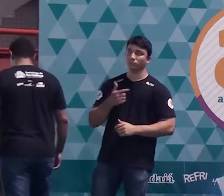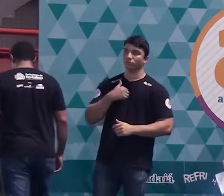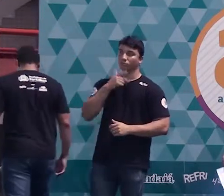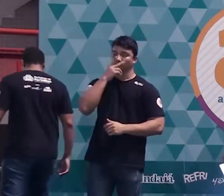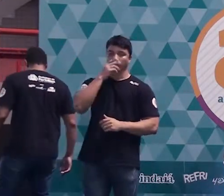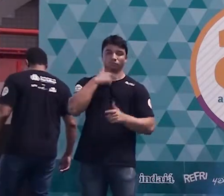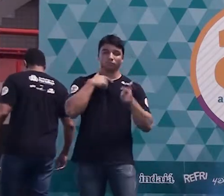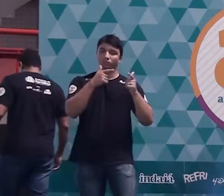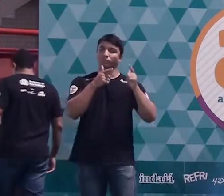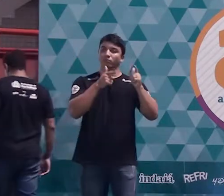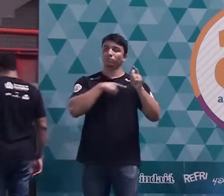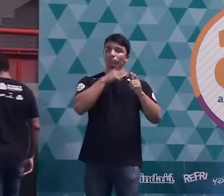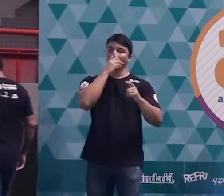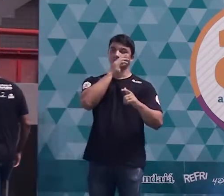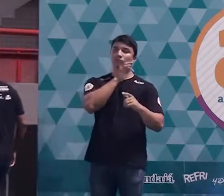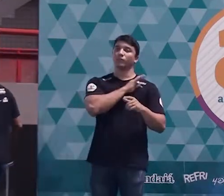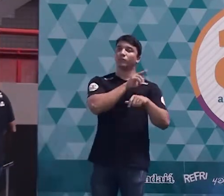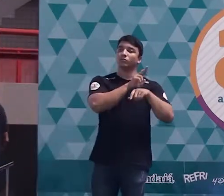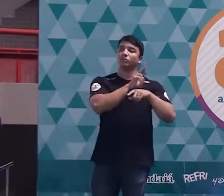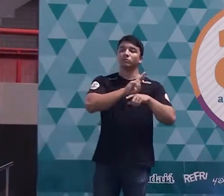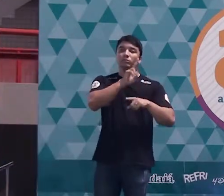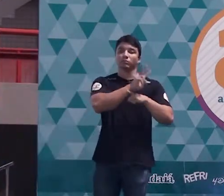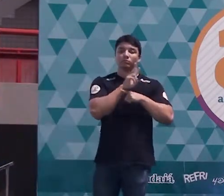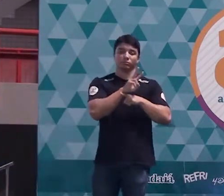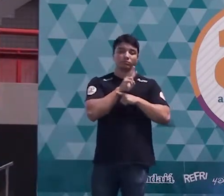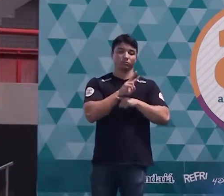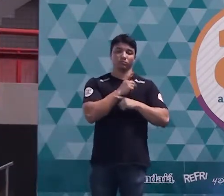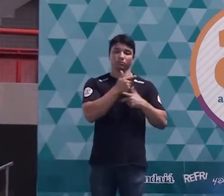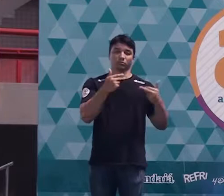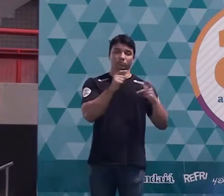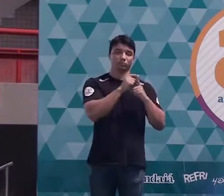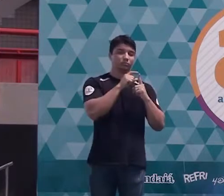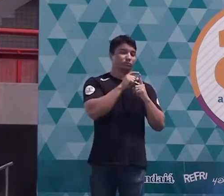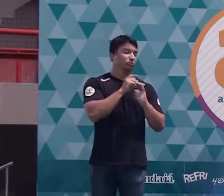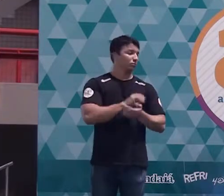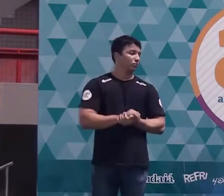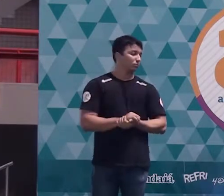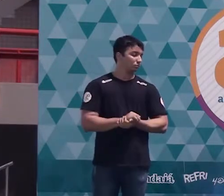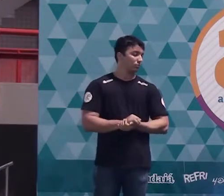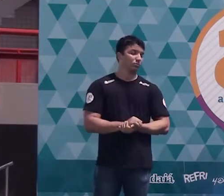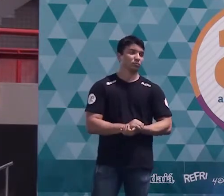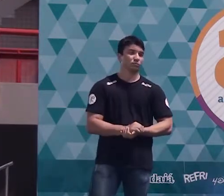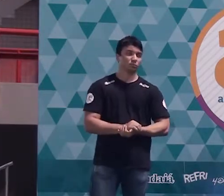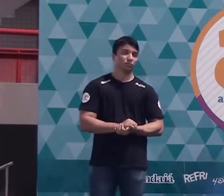Não é tecnicamente correto, tá certo?